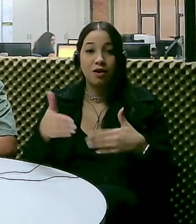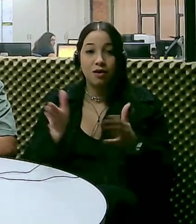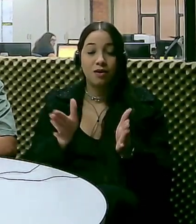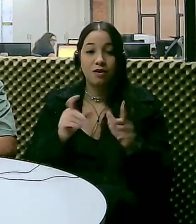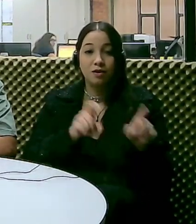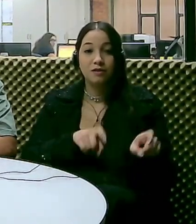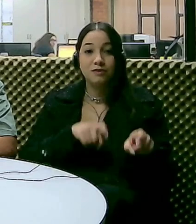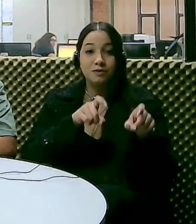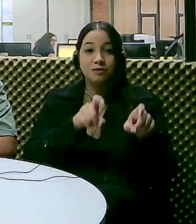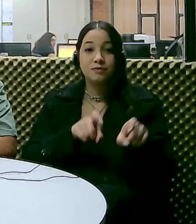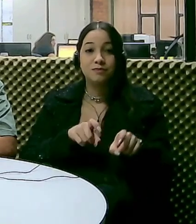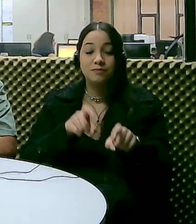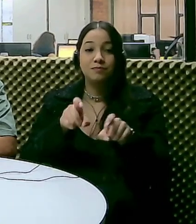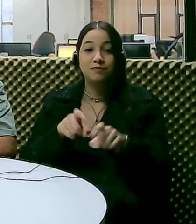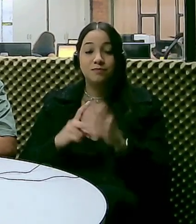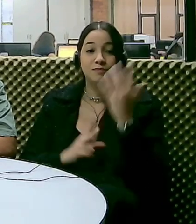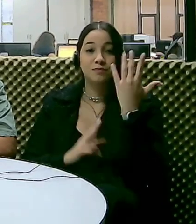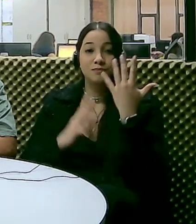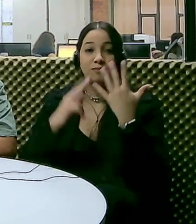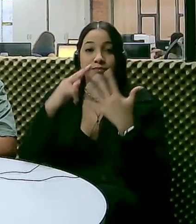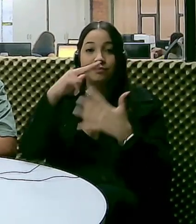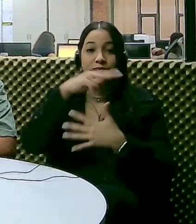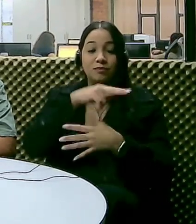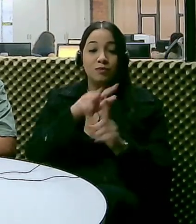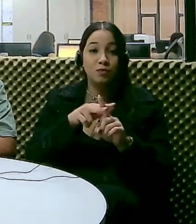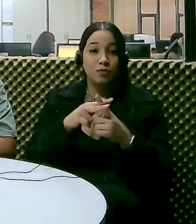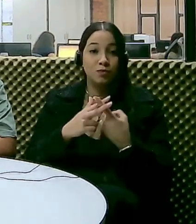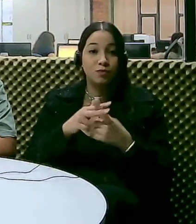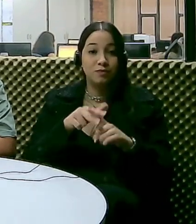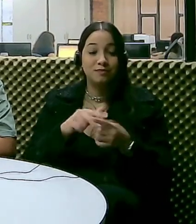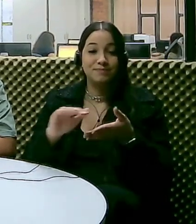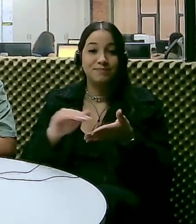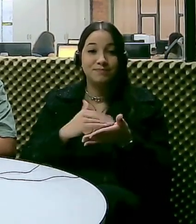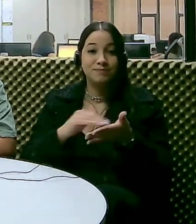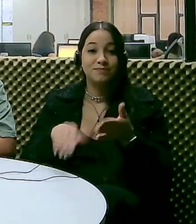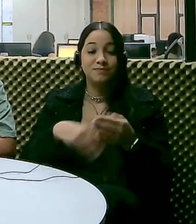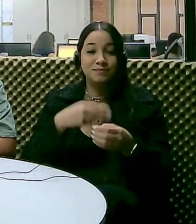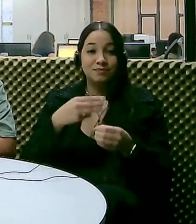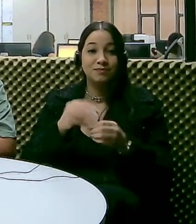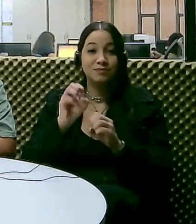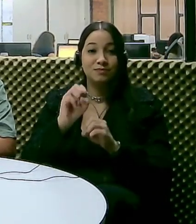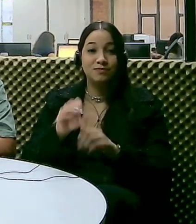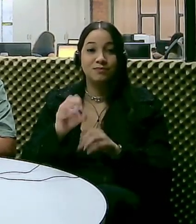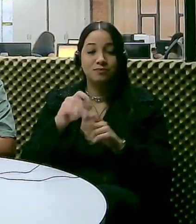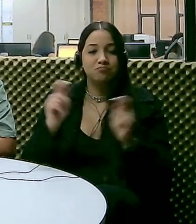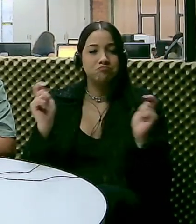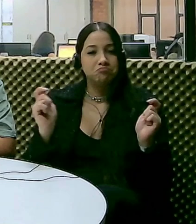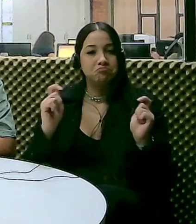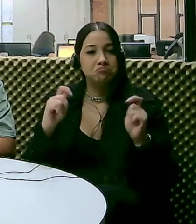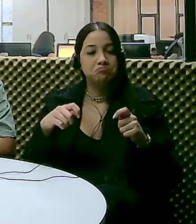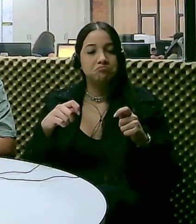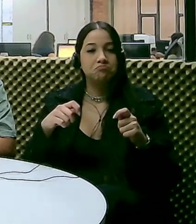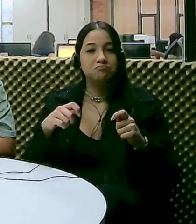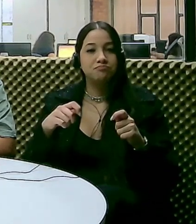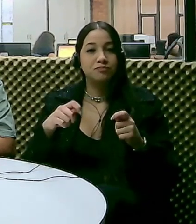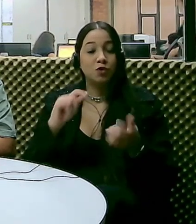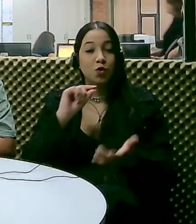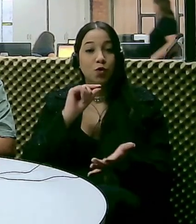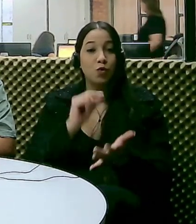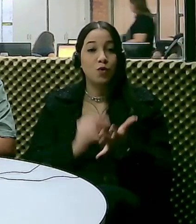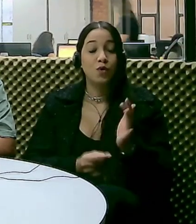capina, roçagem, poda e reparos. A Secretaria Municipal de Educação também garantiu, por meio de